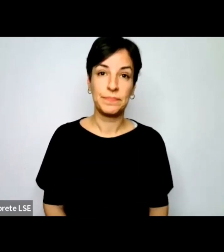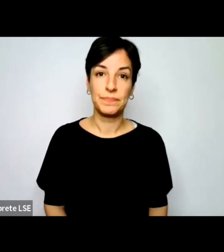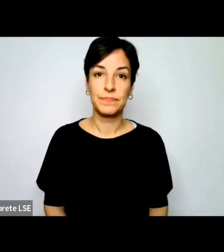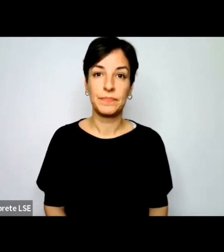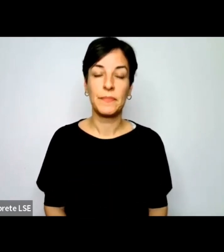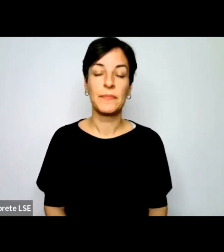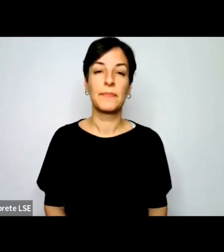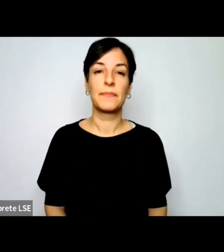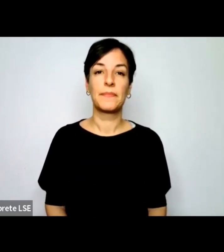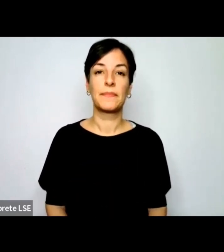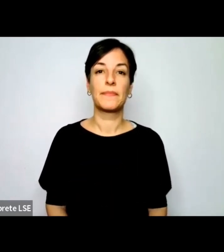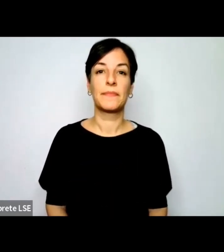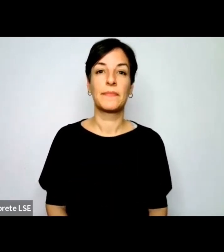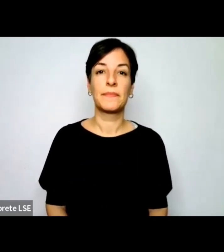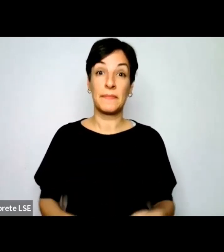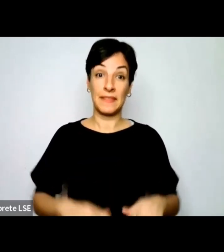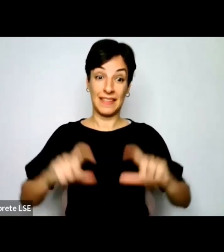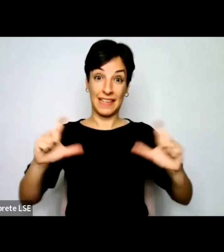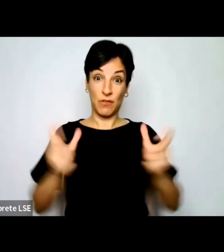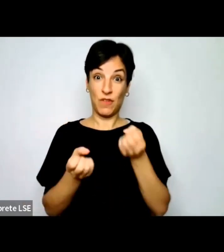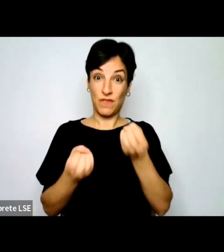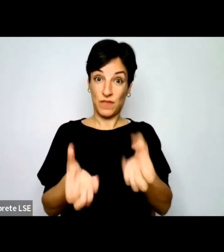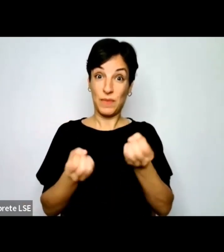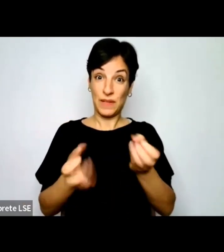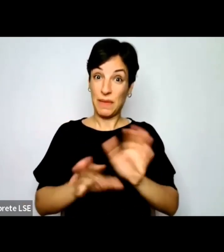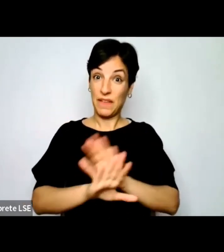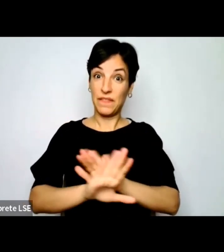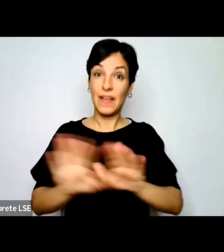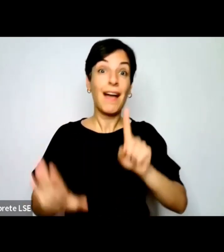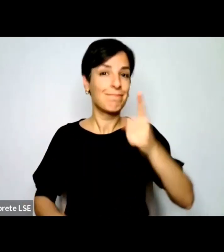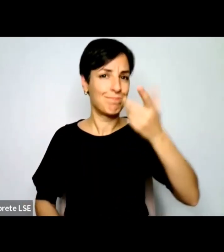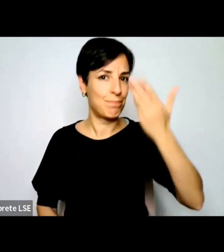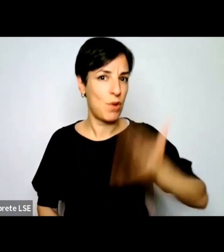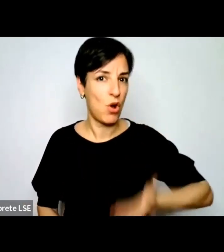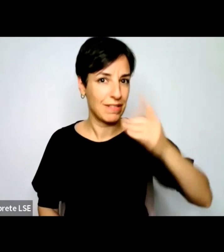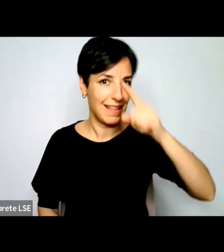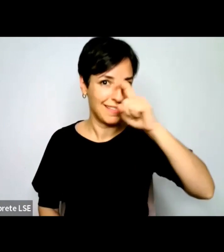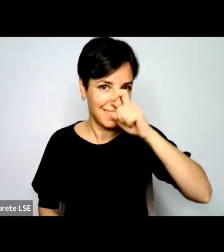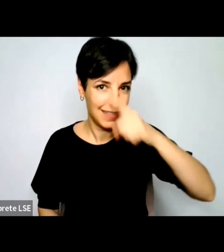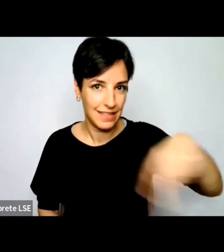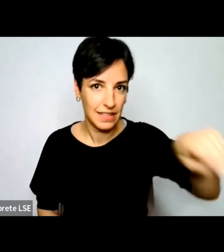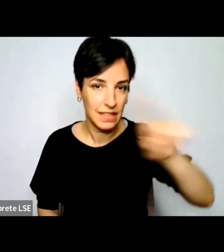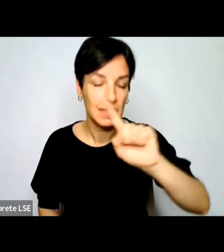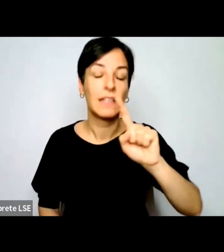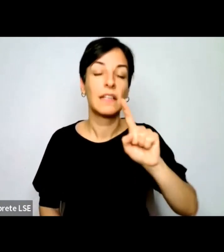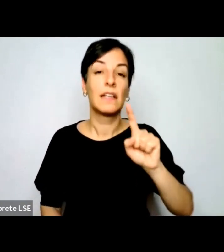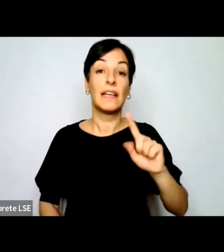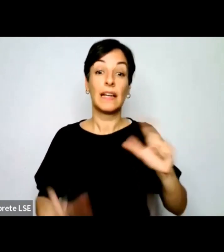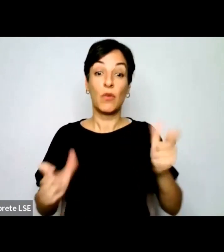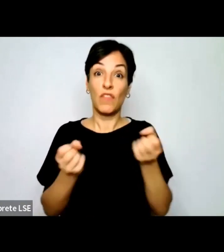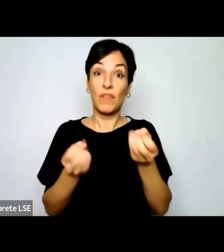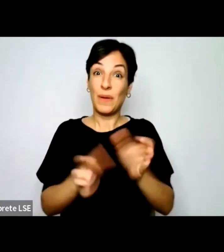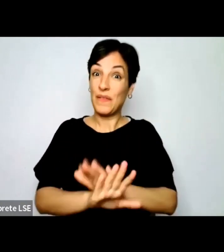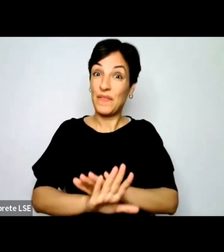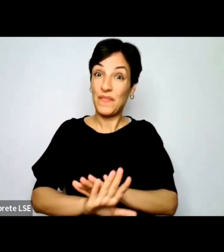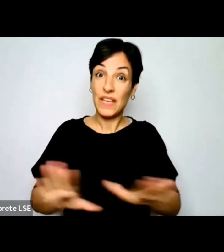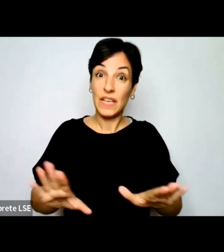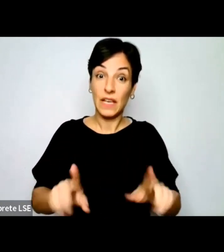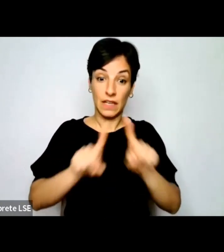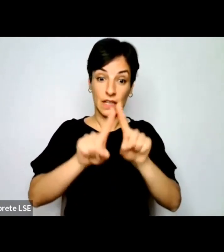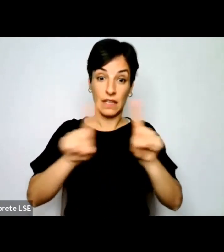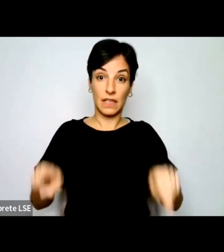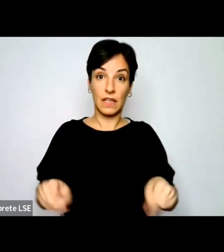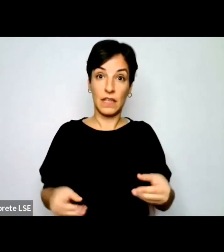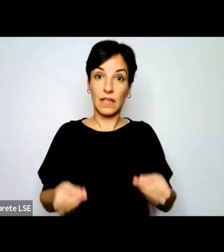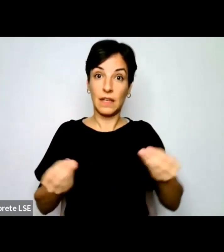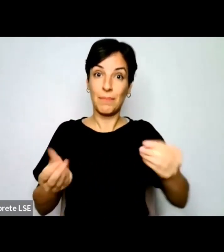Una vez que termina esta sesión informativa, y esto sí que es importante que lo tengáis en cuenta, en principio se os va a dar un documento para que lo